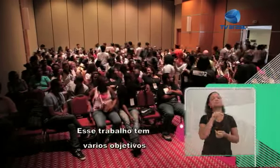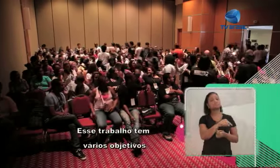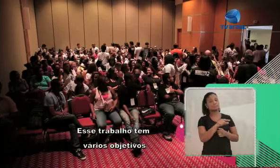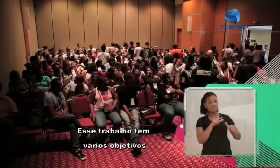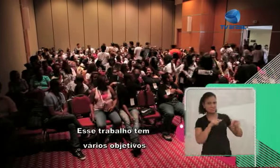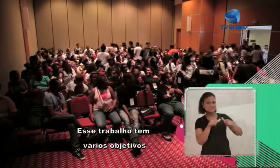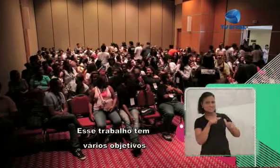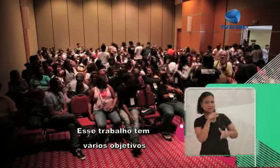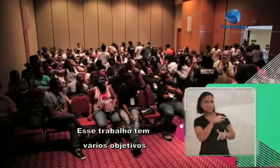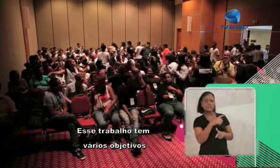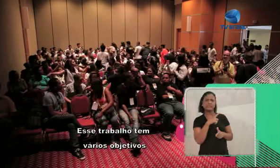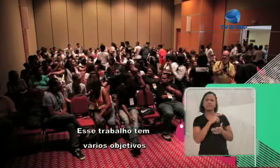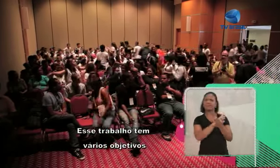ele tem vários